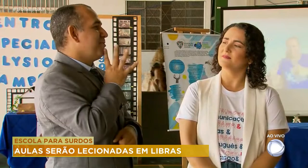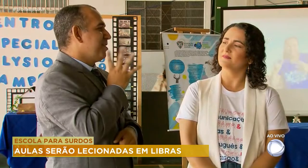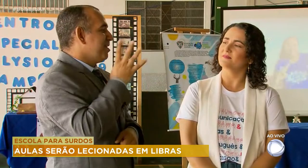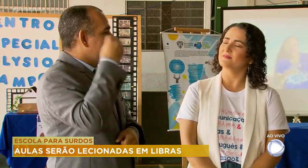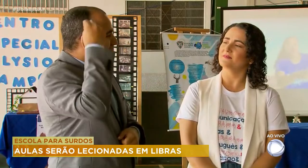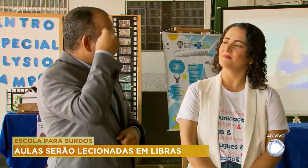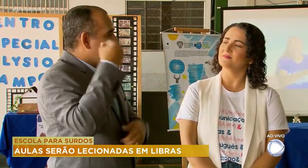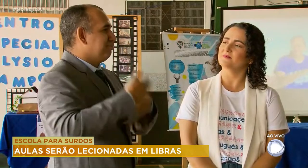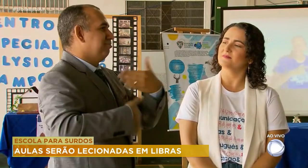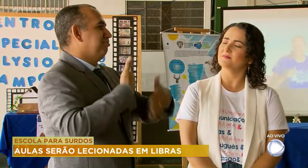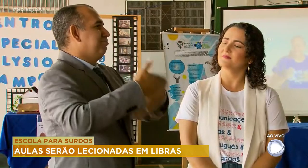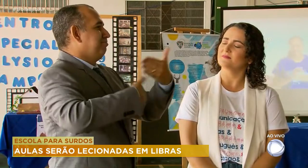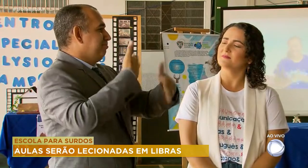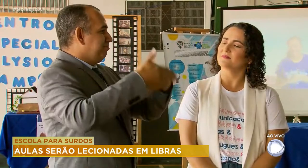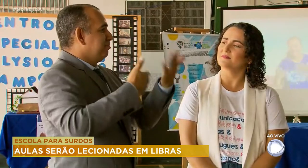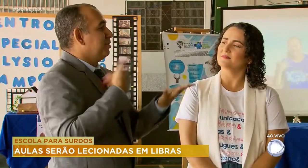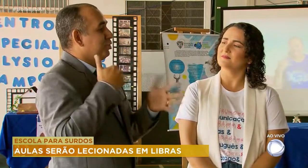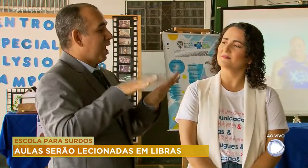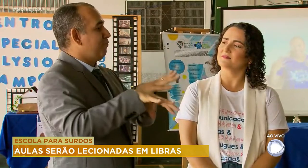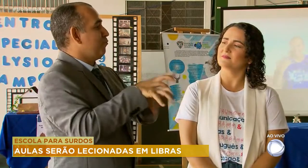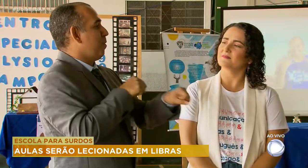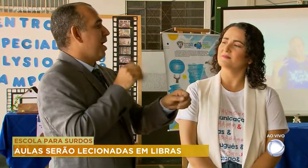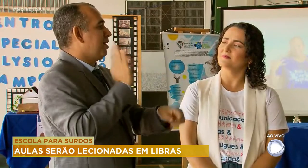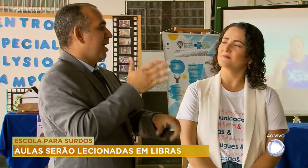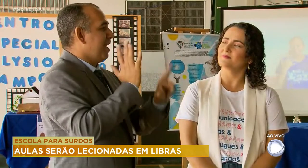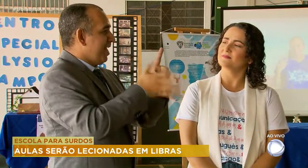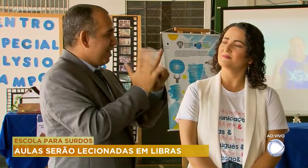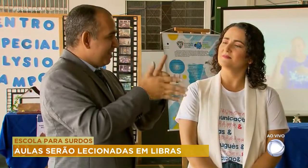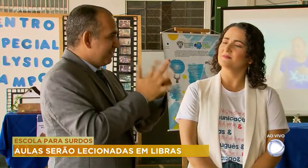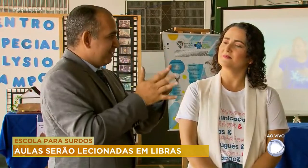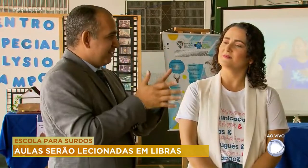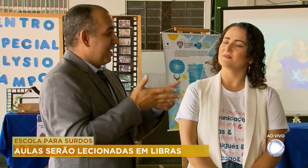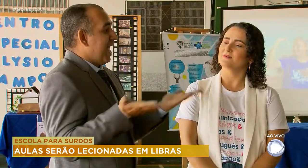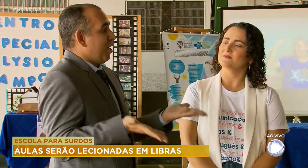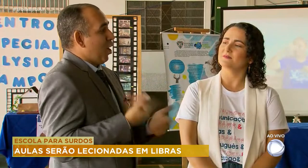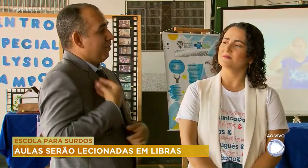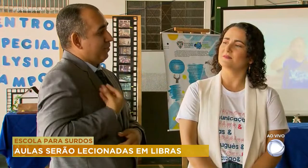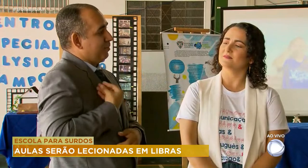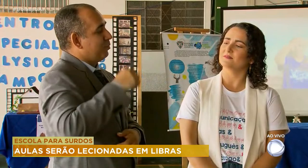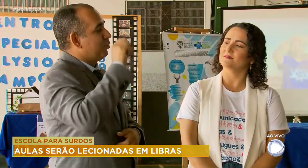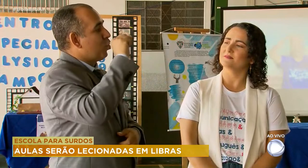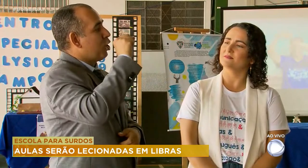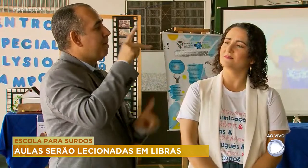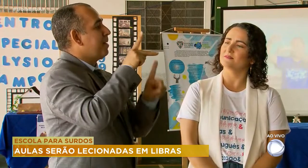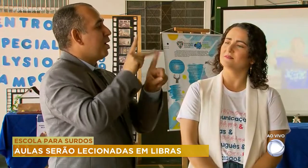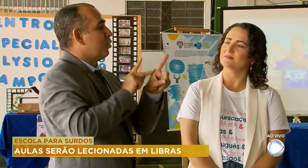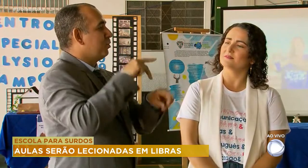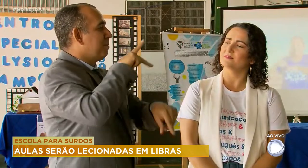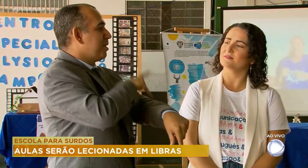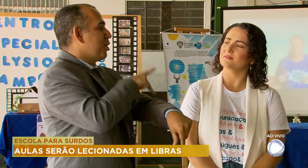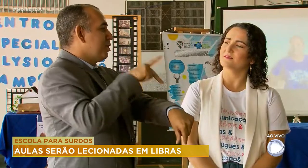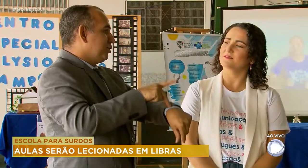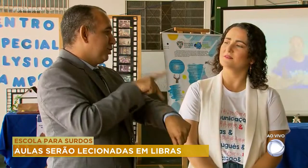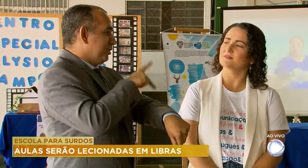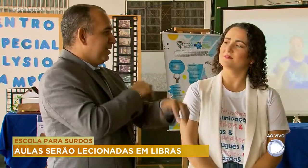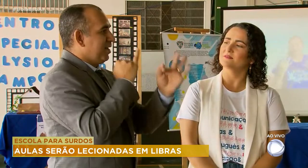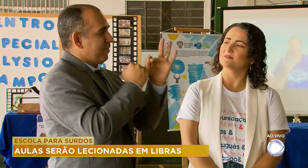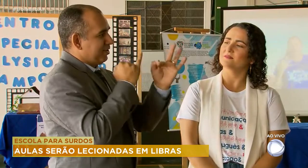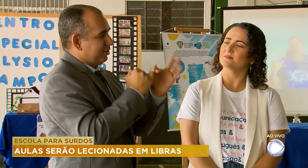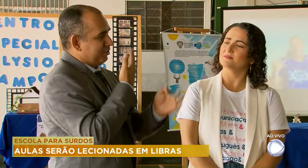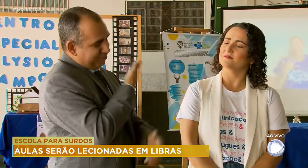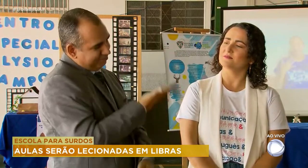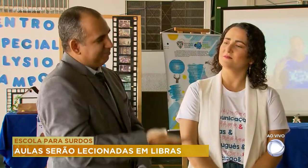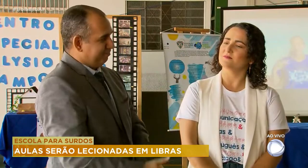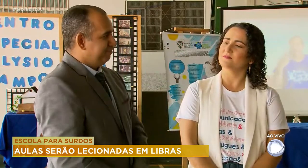E tive a aquisição da língua de sinais, fui me desenvolvendo. Sou formada em letras-libras. E hoje estou no